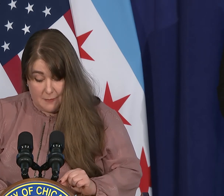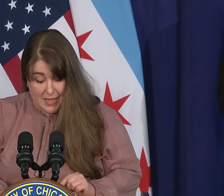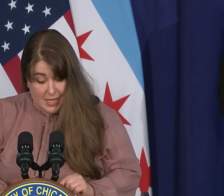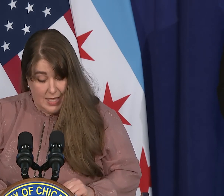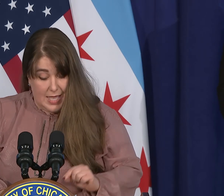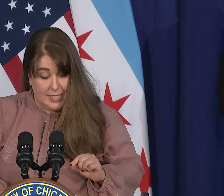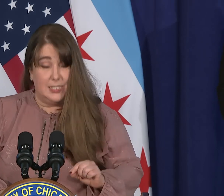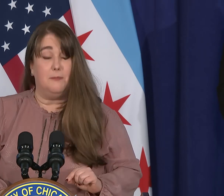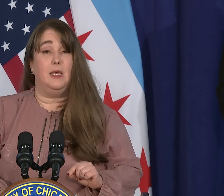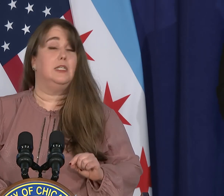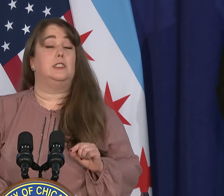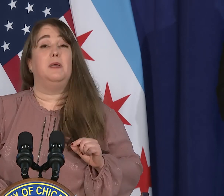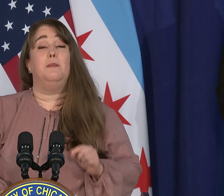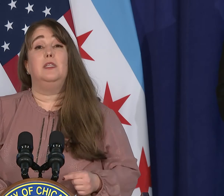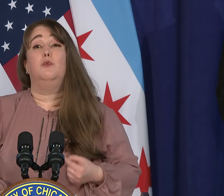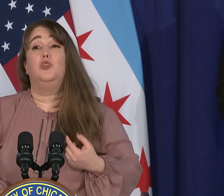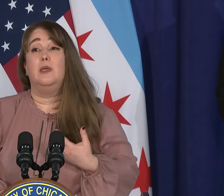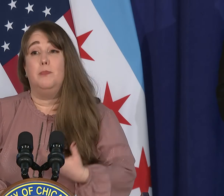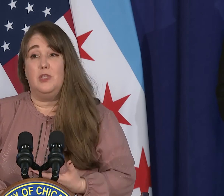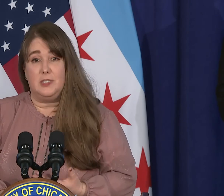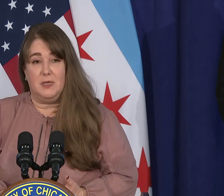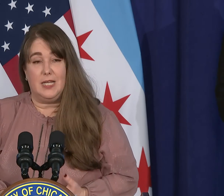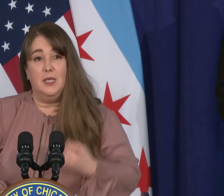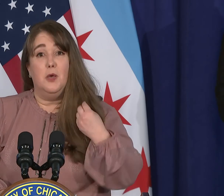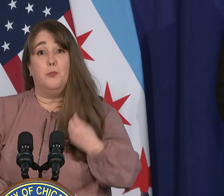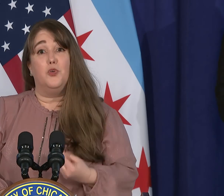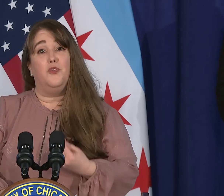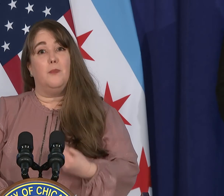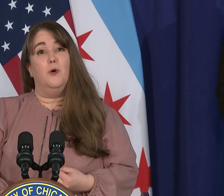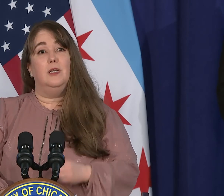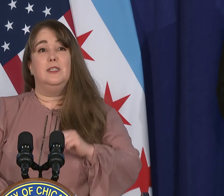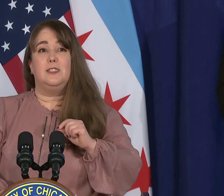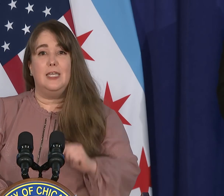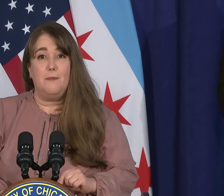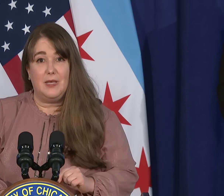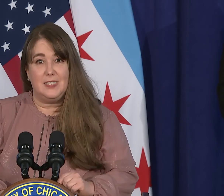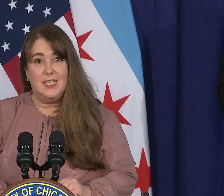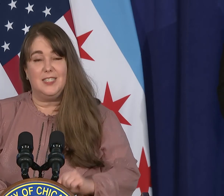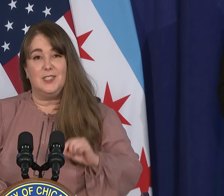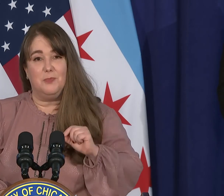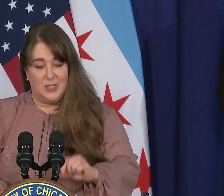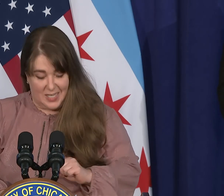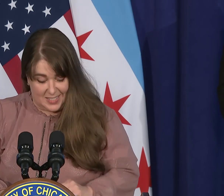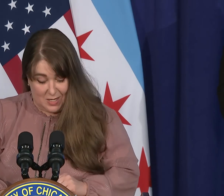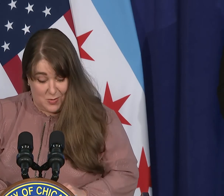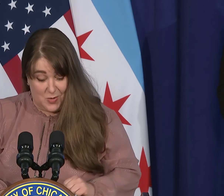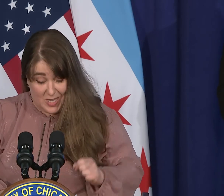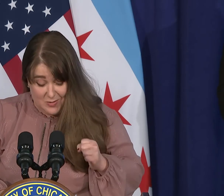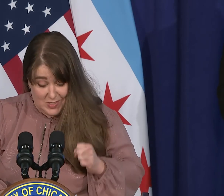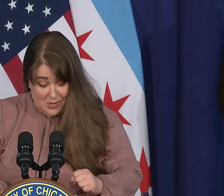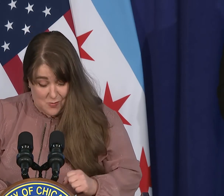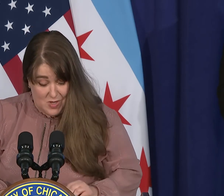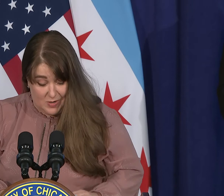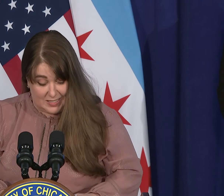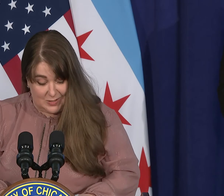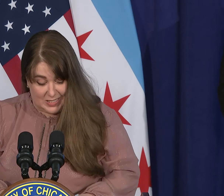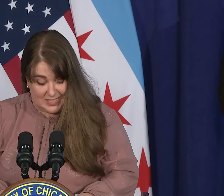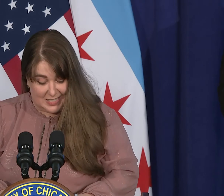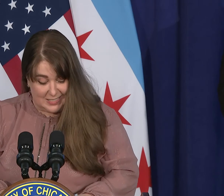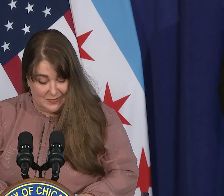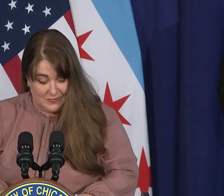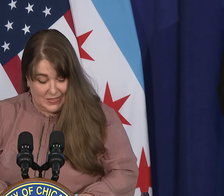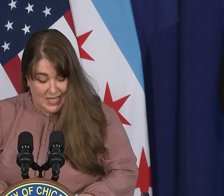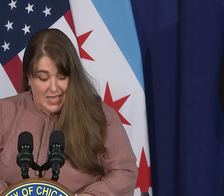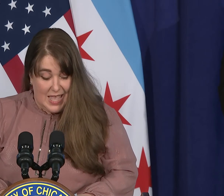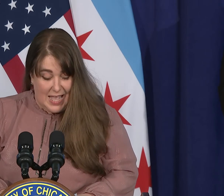centro de llamada experimenten un tiempo de espera. Por favor, sean pacientes porque está ocurriendo y son muy buenas